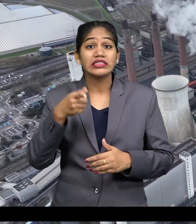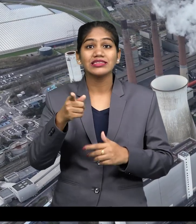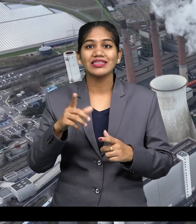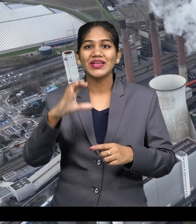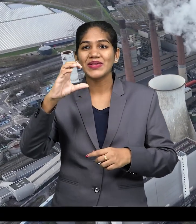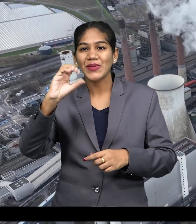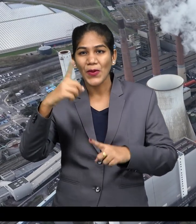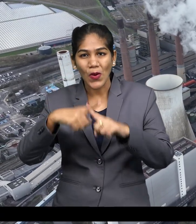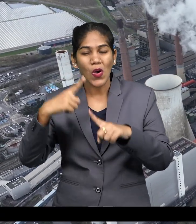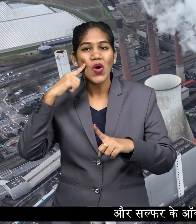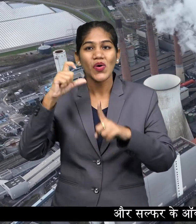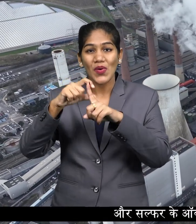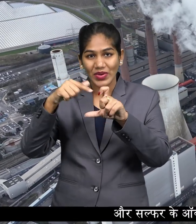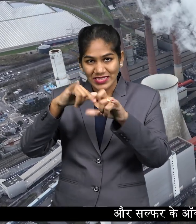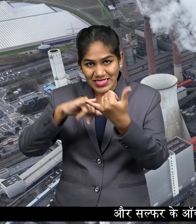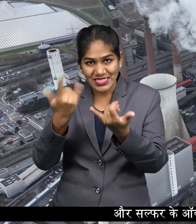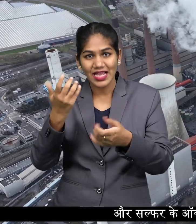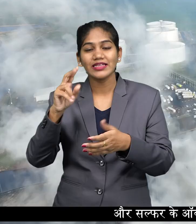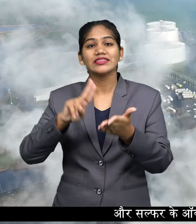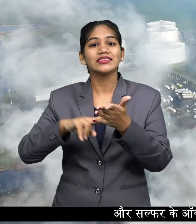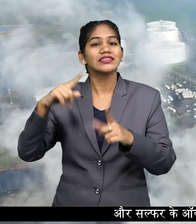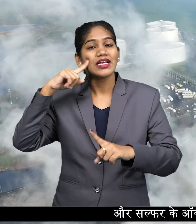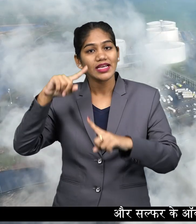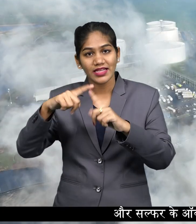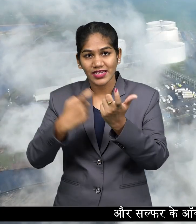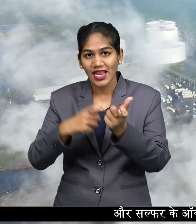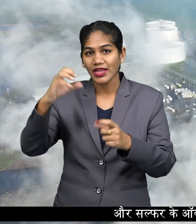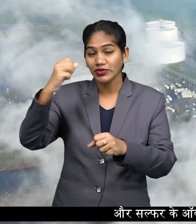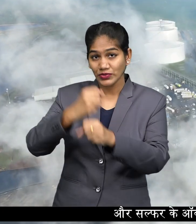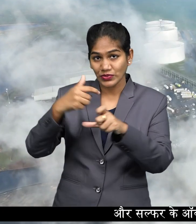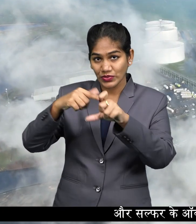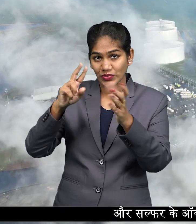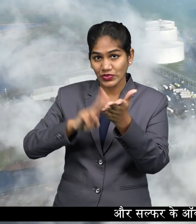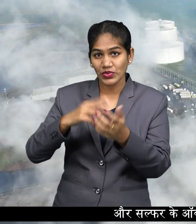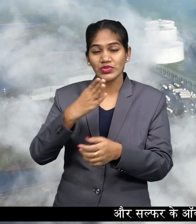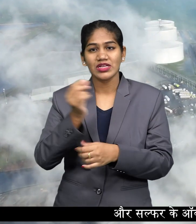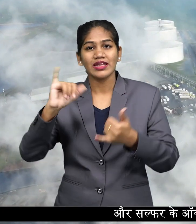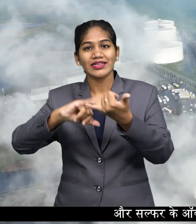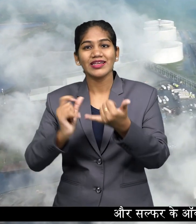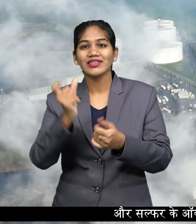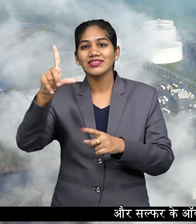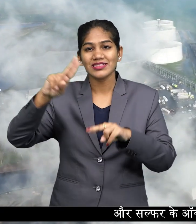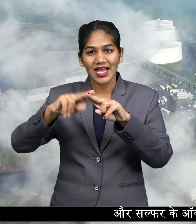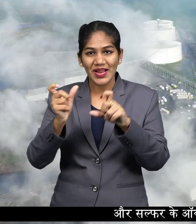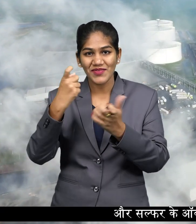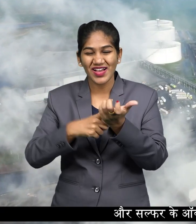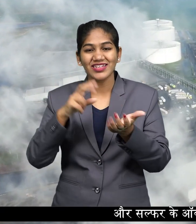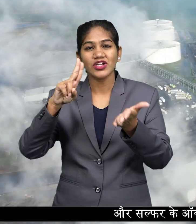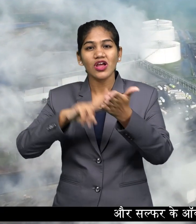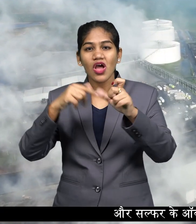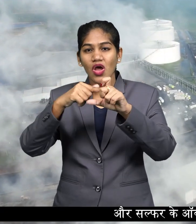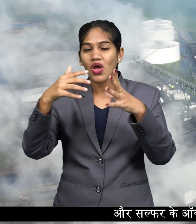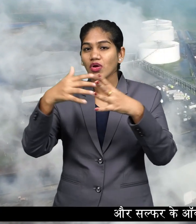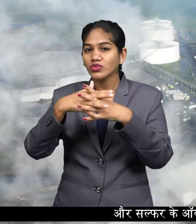नाइट्रोजन और सल्फर के ऑक्साइड के बढ़ते स्तर के बारे में सुनते रहते